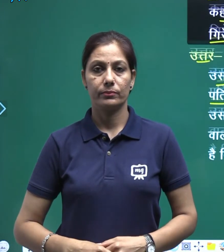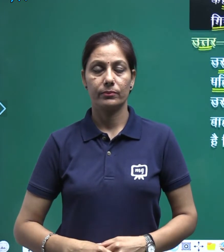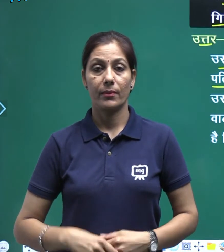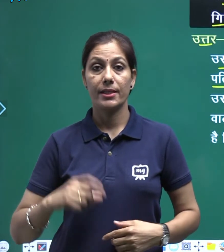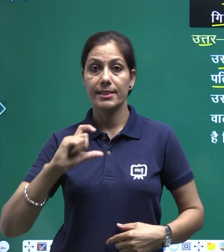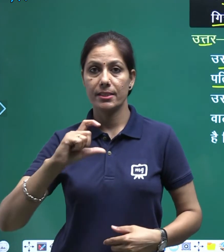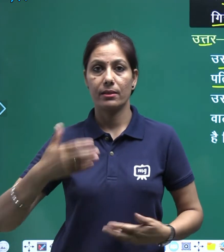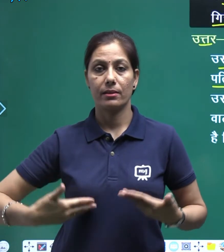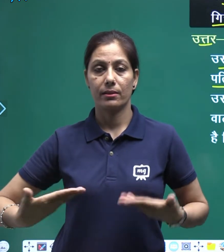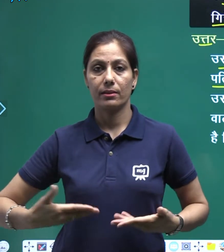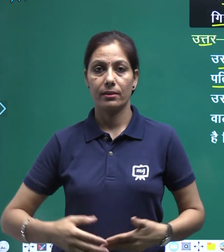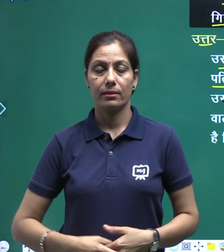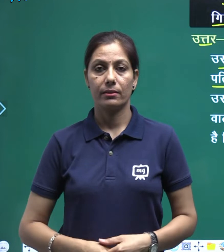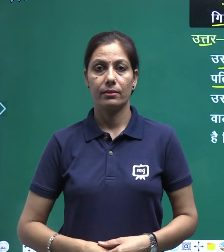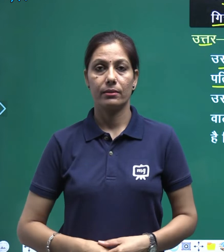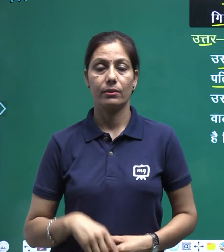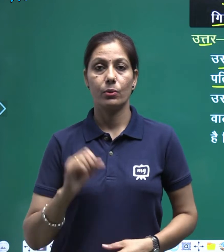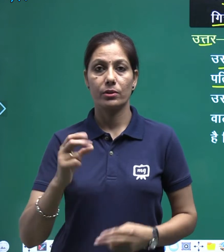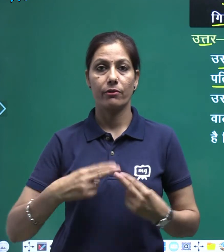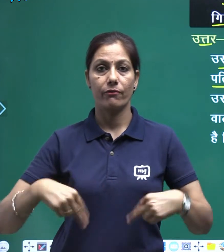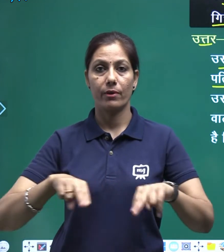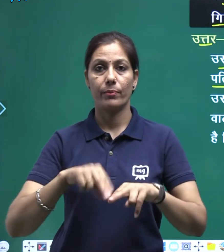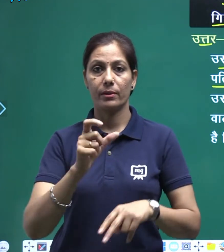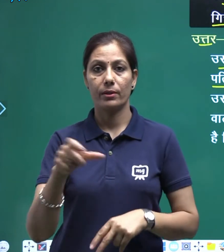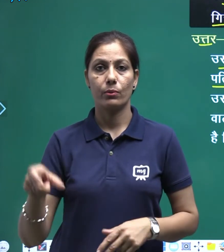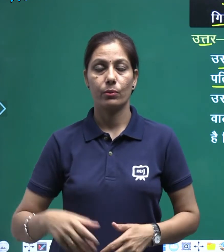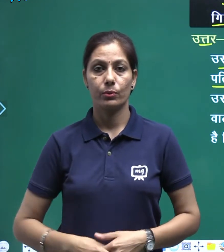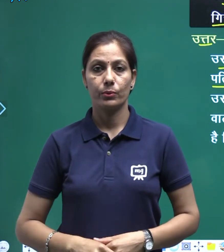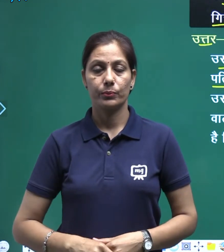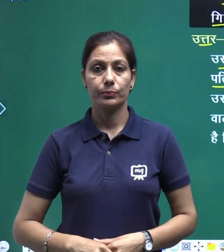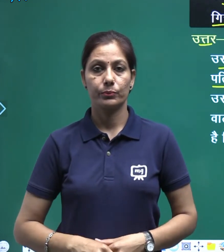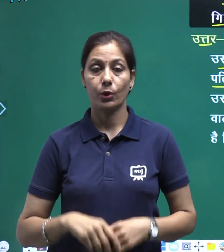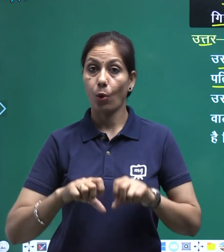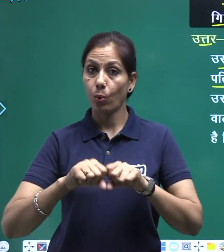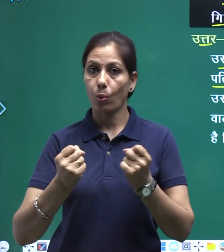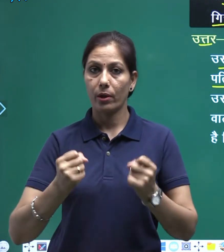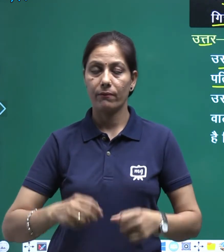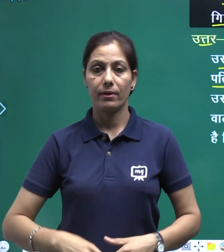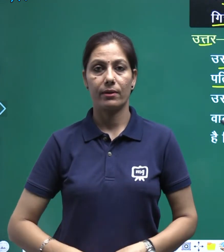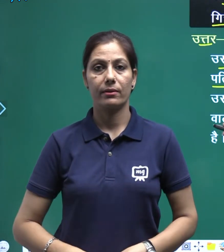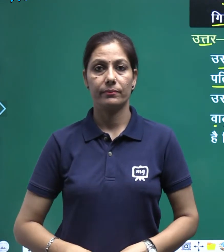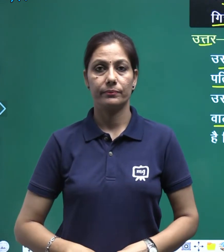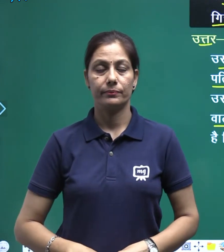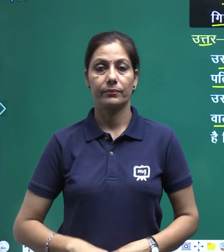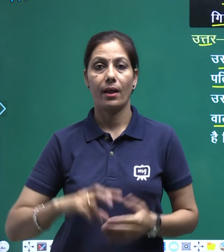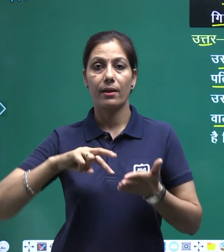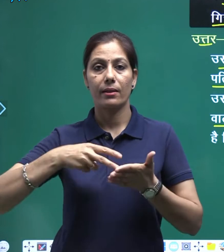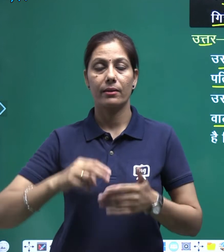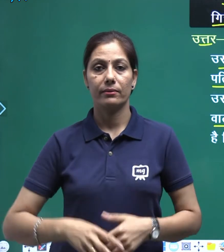कलकत्ता उसके परिवार को तोड़ने वाला है,